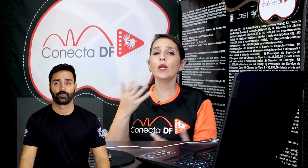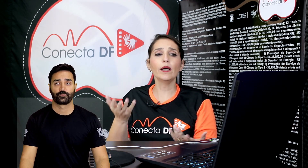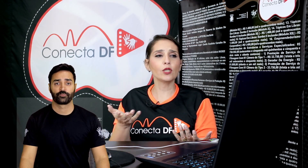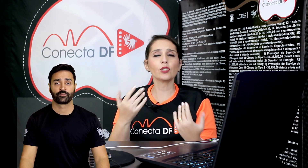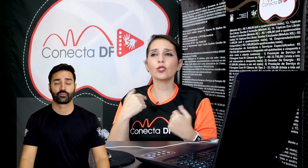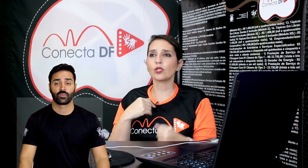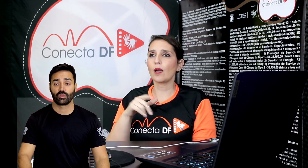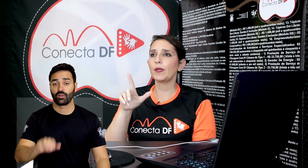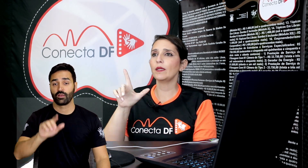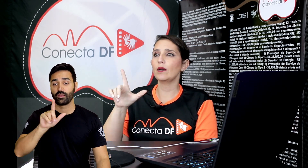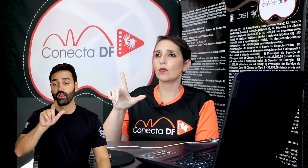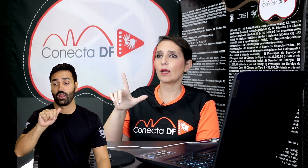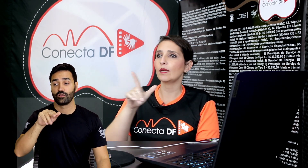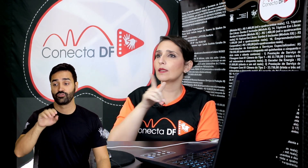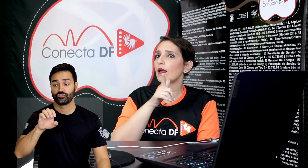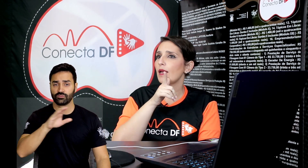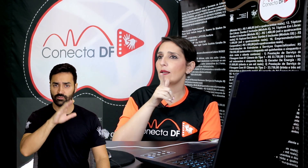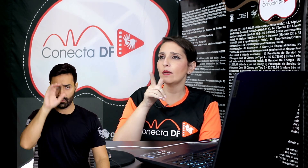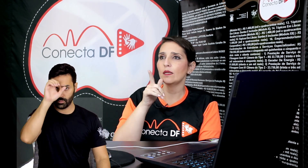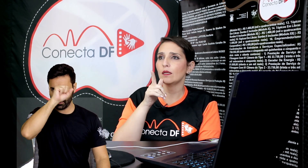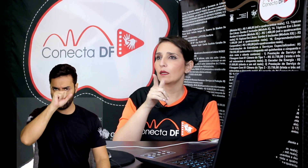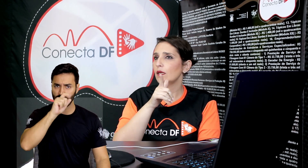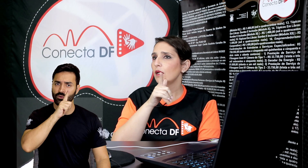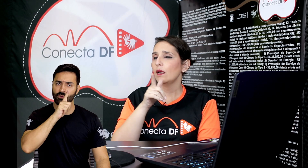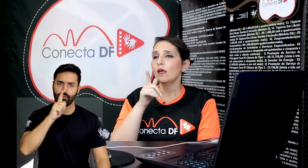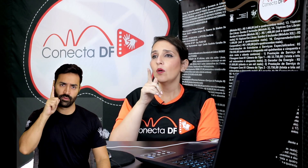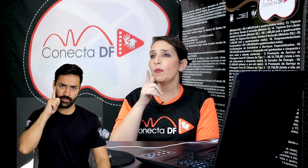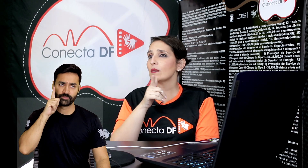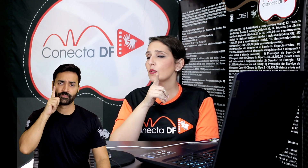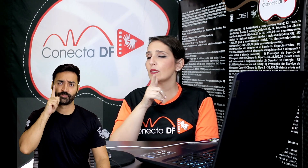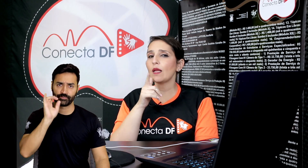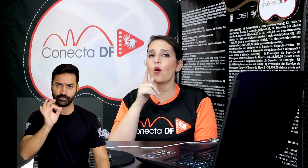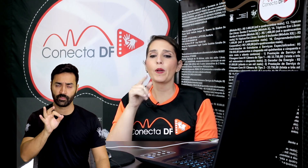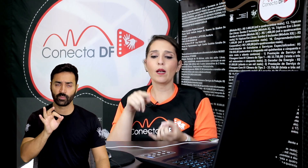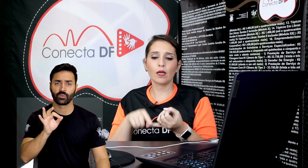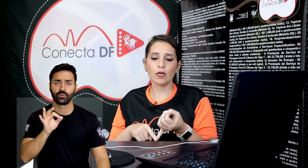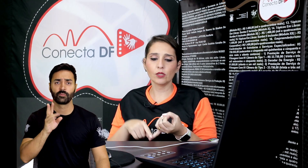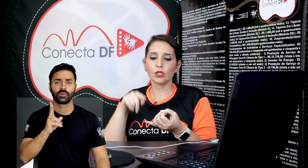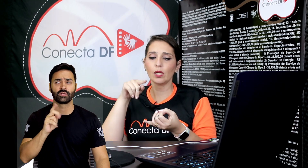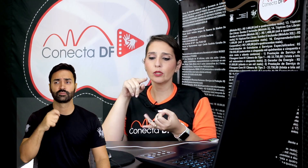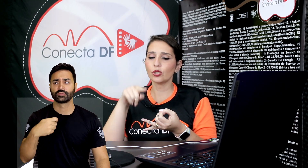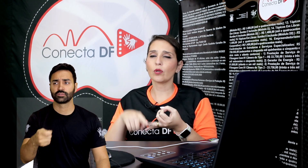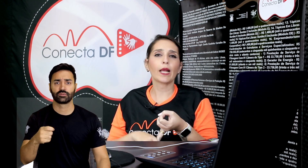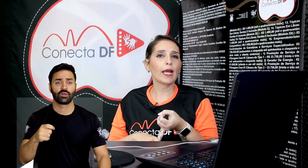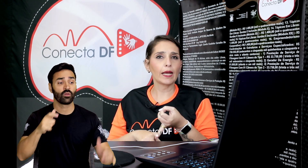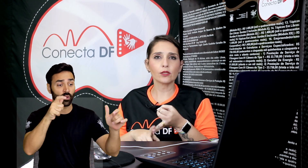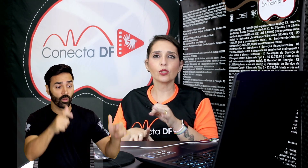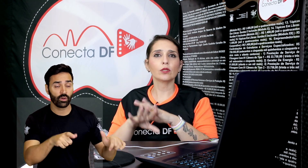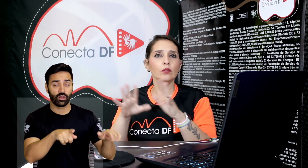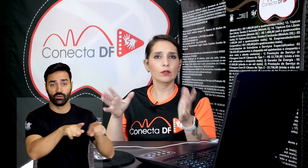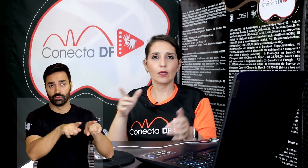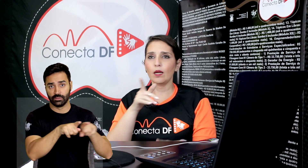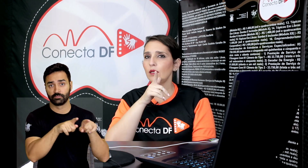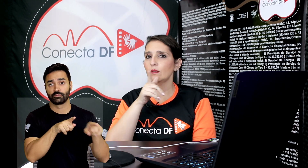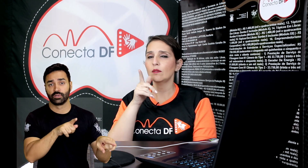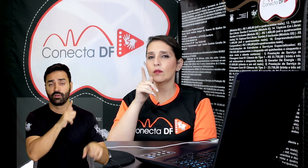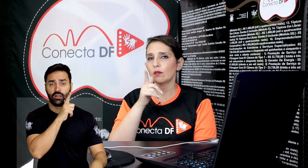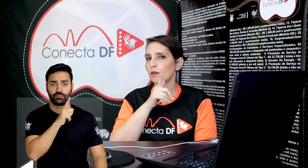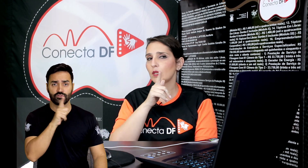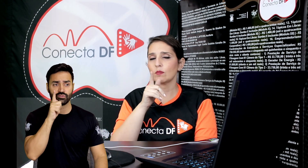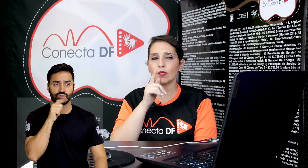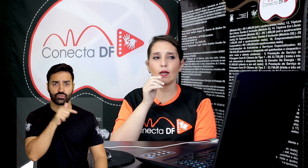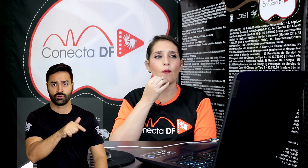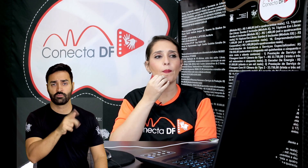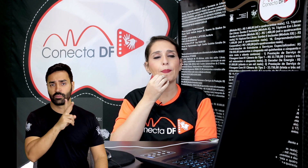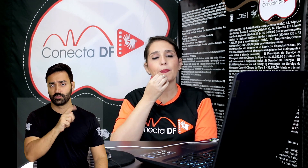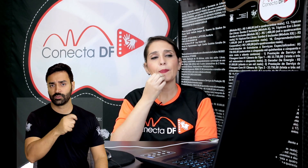O lanche a gente já aprendeu, que é a letra L aqui. O mesmo sinal para lanche, lanchonete, tá? O